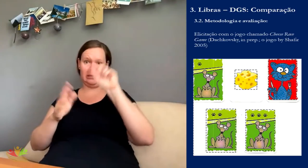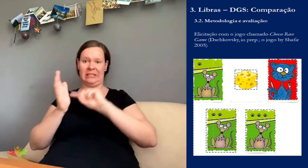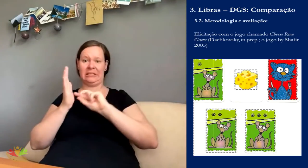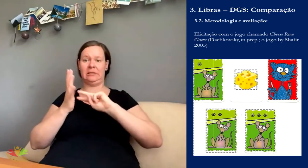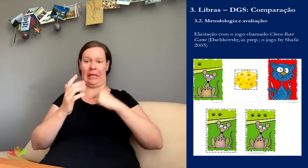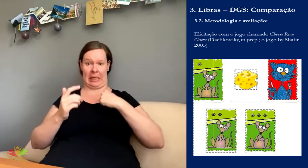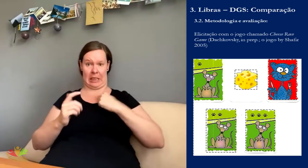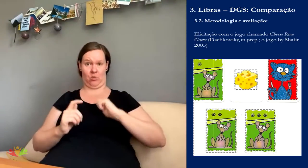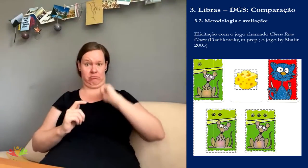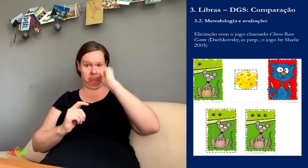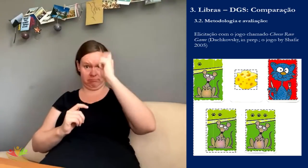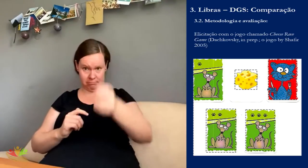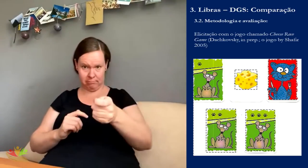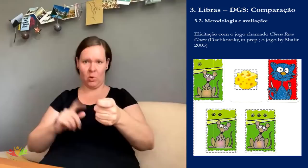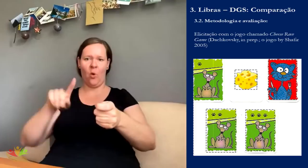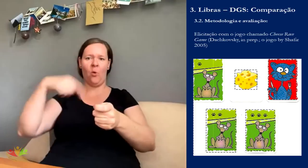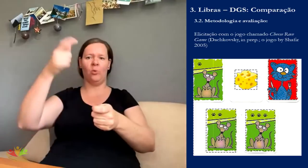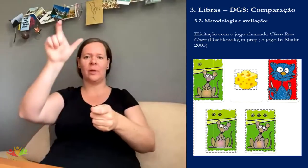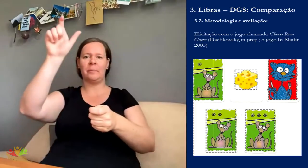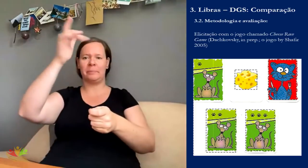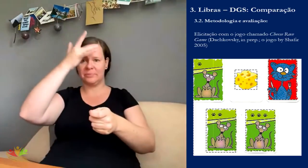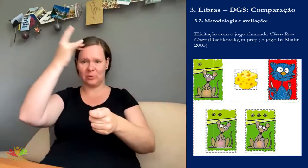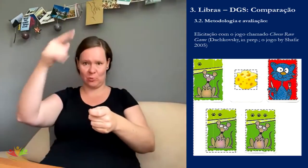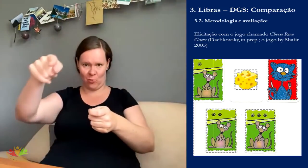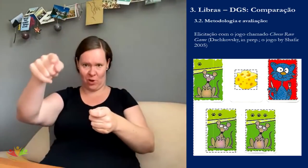e um rato.